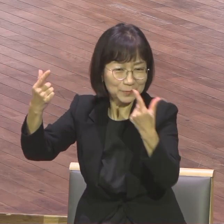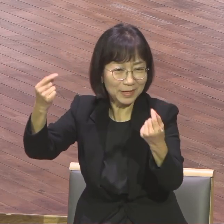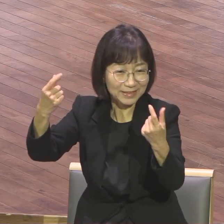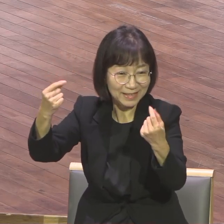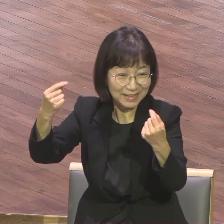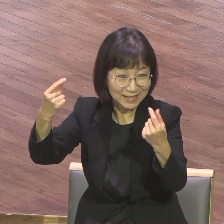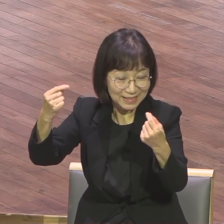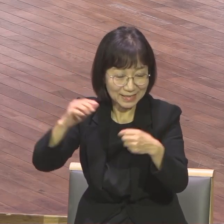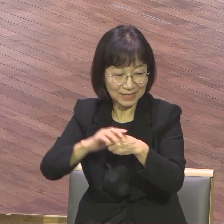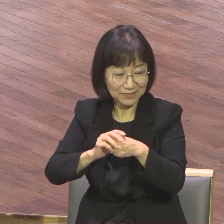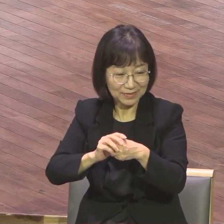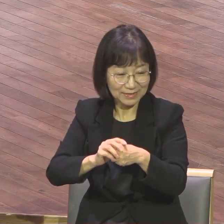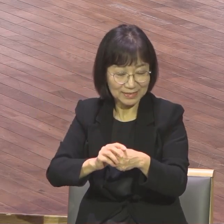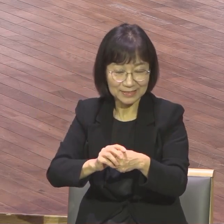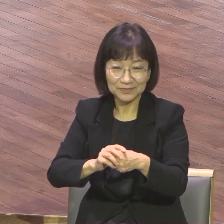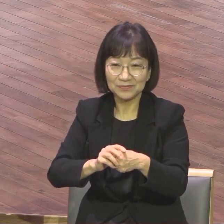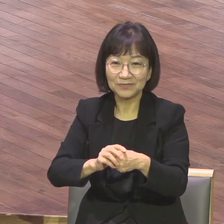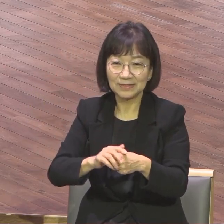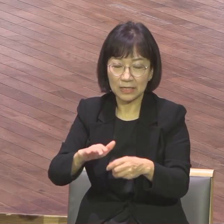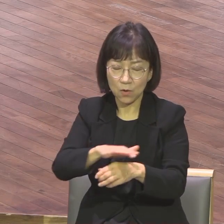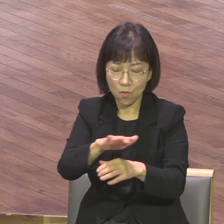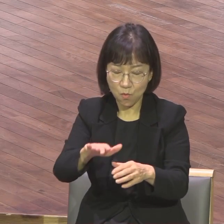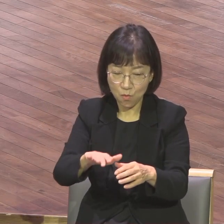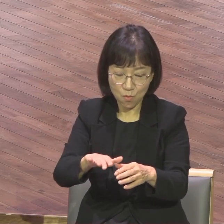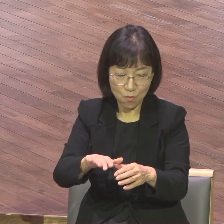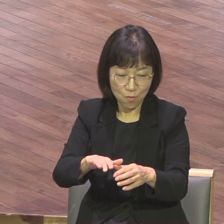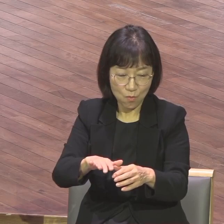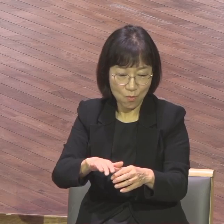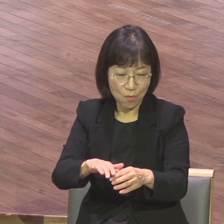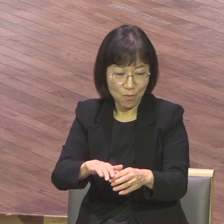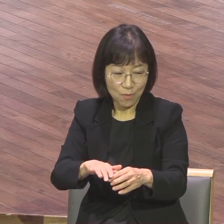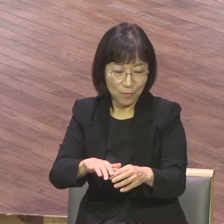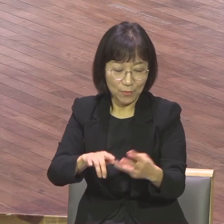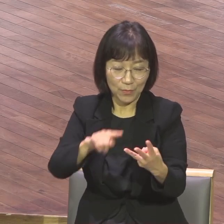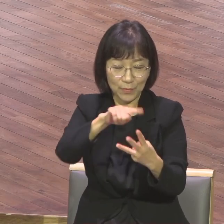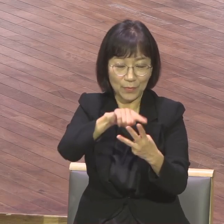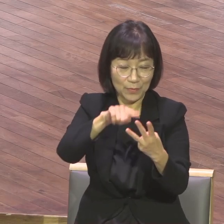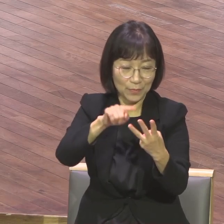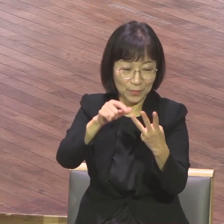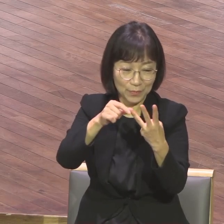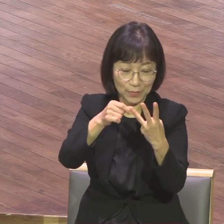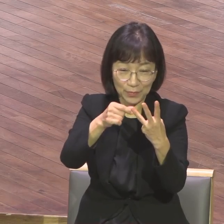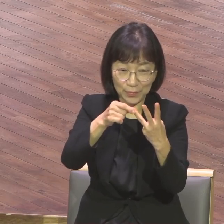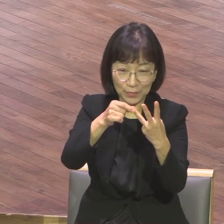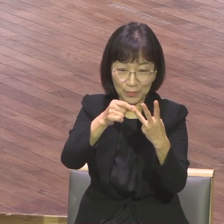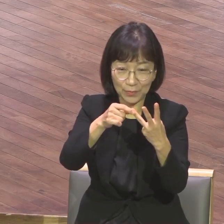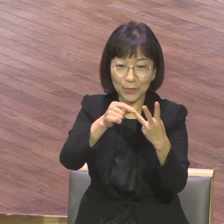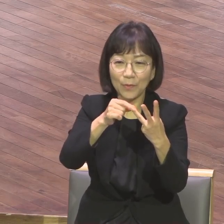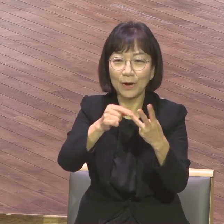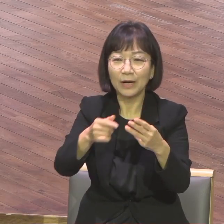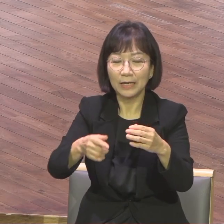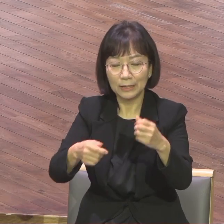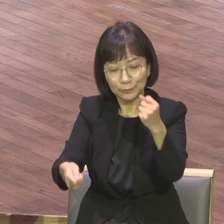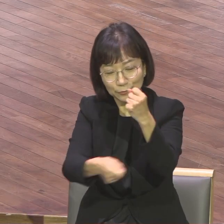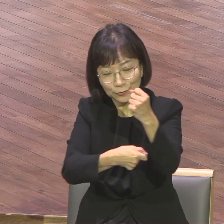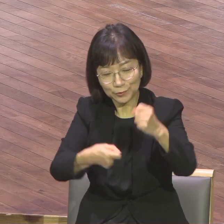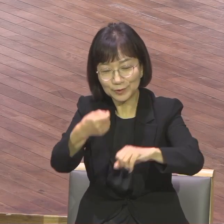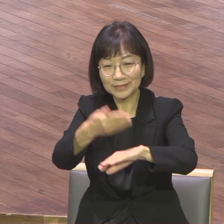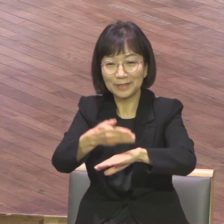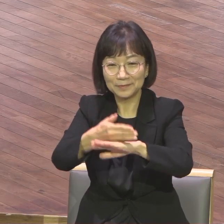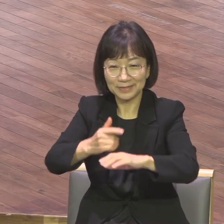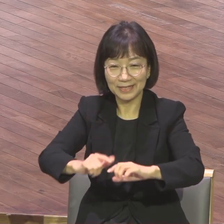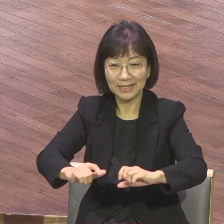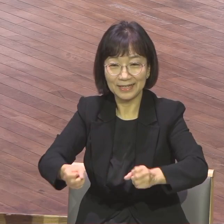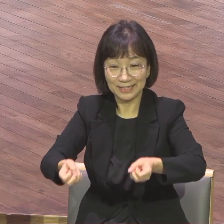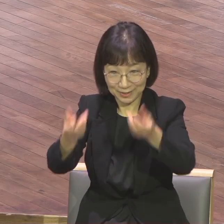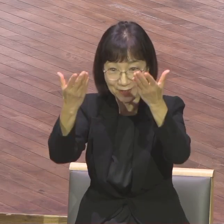수상되었다. 영적으로 천국에 완전히 구원받은 상태. 그래서 그 중에 초막절이 추수감사 절기와 연계가